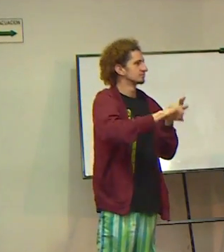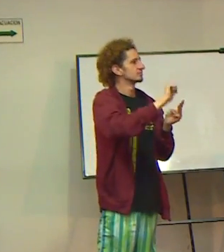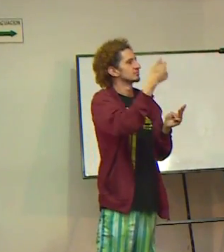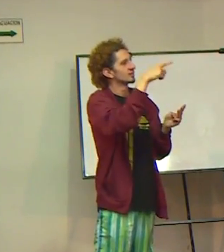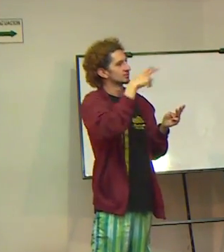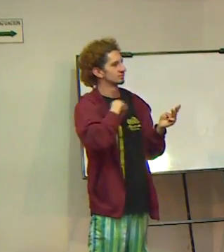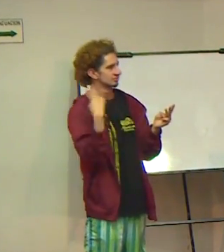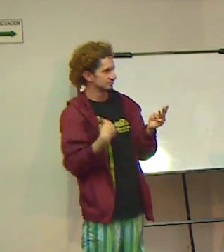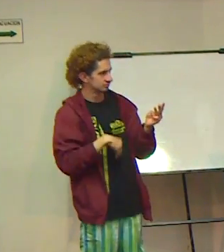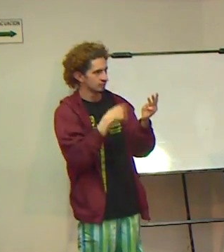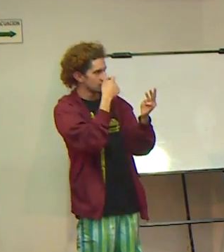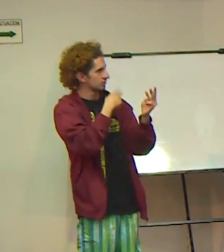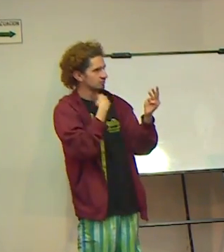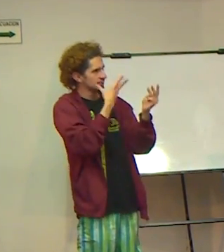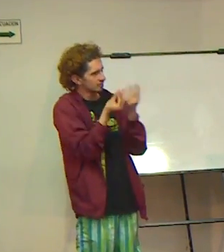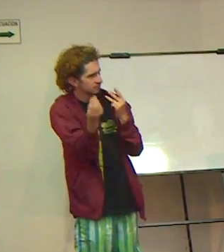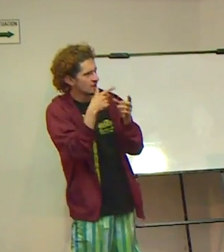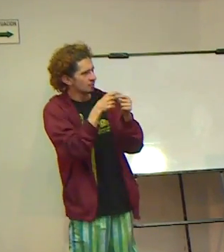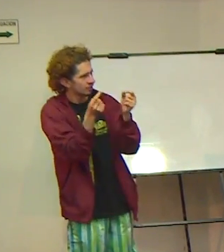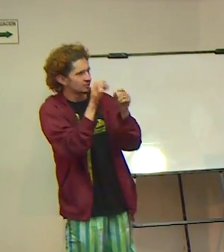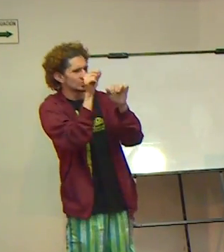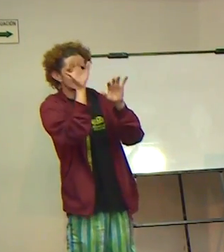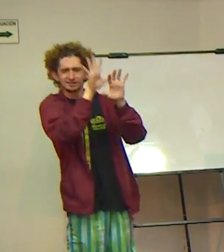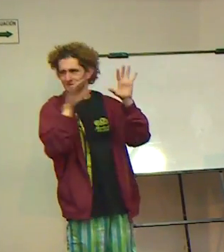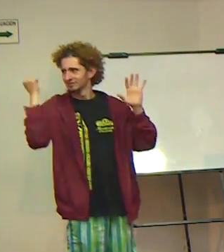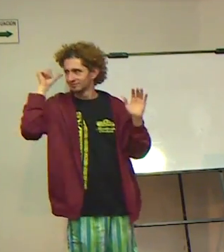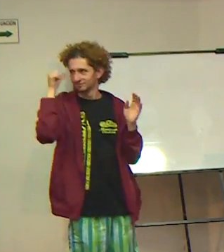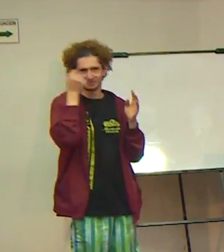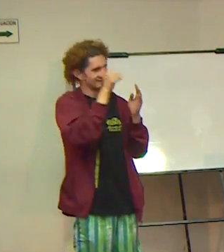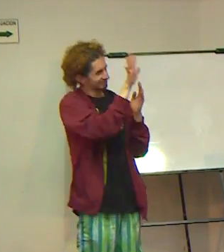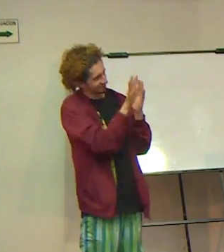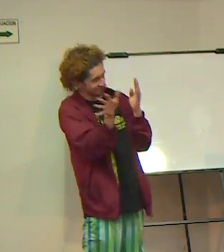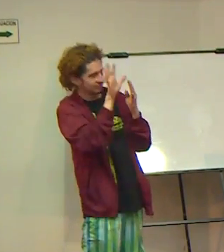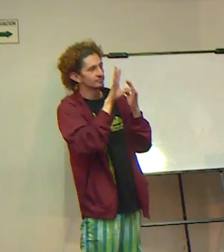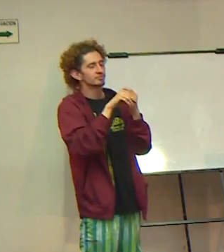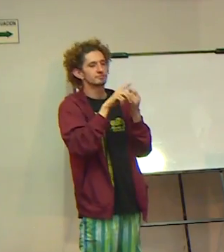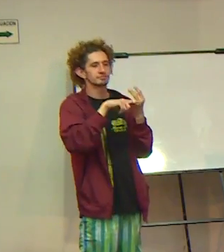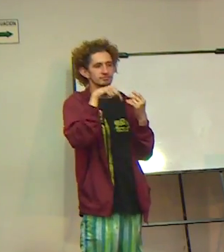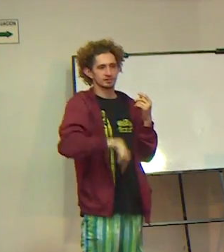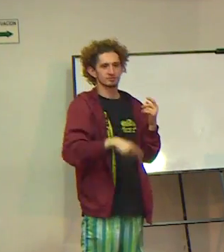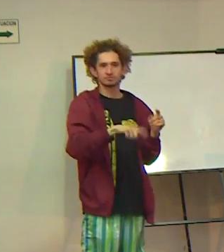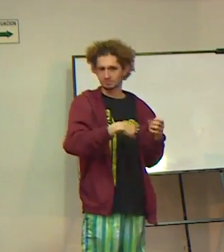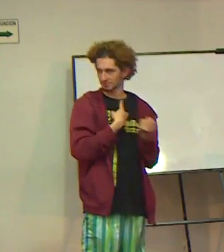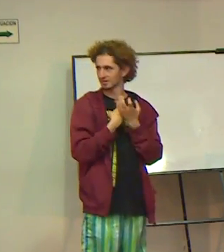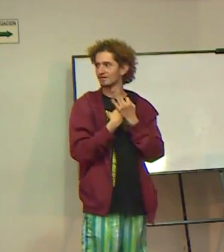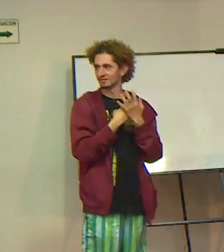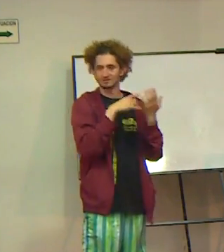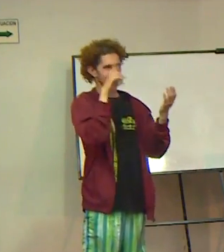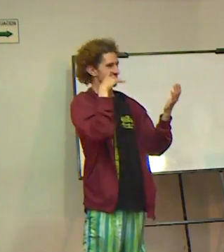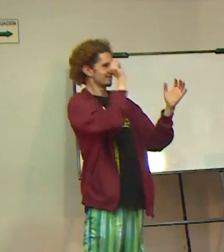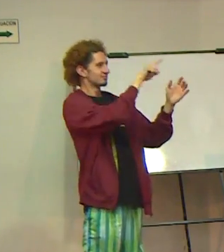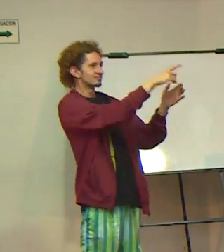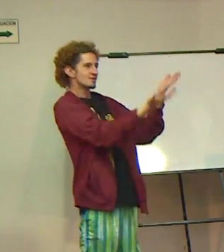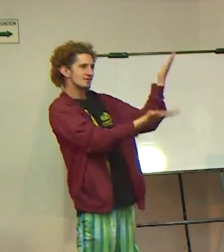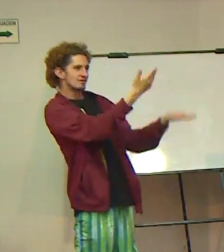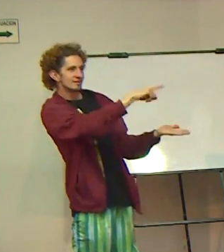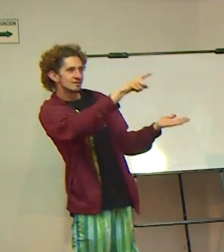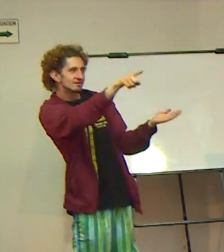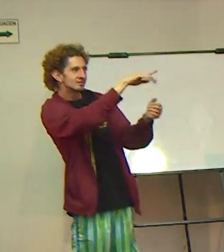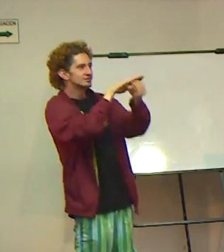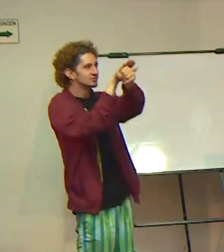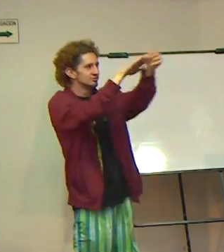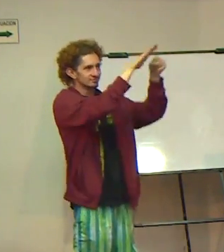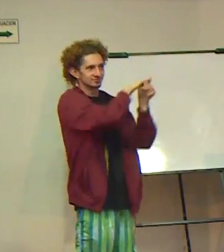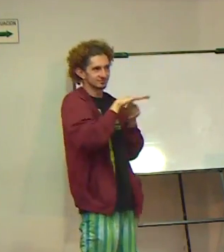Sabemos que hay en diferentes países, en China, en Japón, en Australia, en otros países